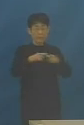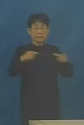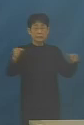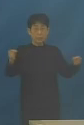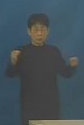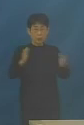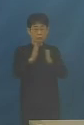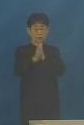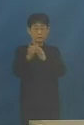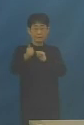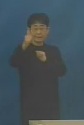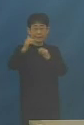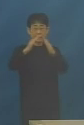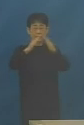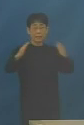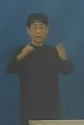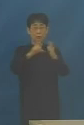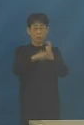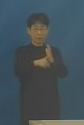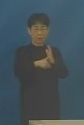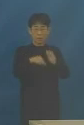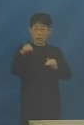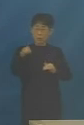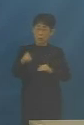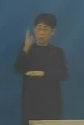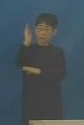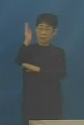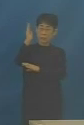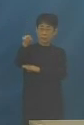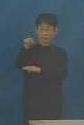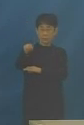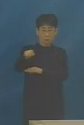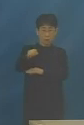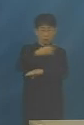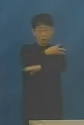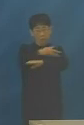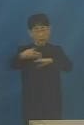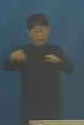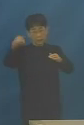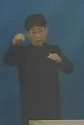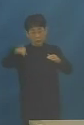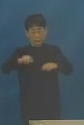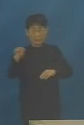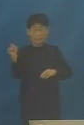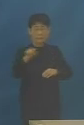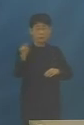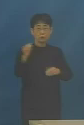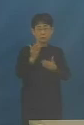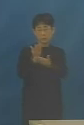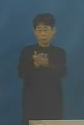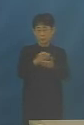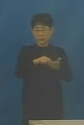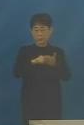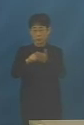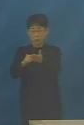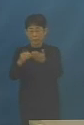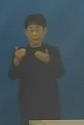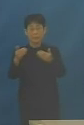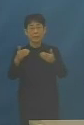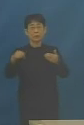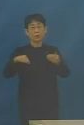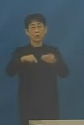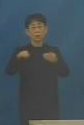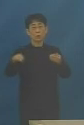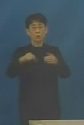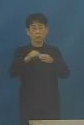このまあ政治の流れの中で緊急に要請するべきこと越冬これから